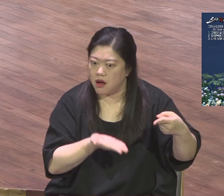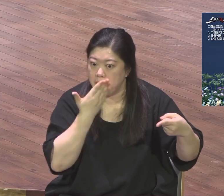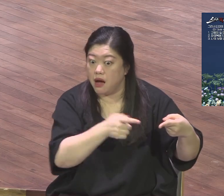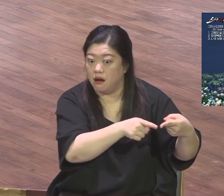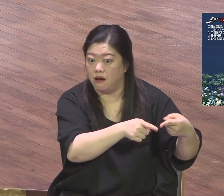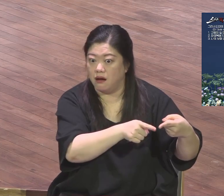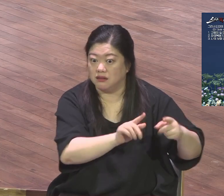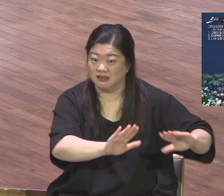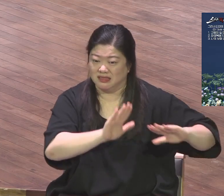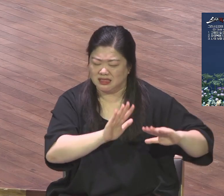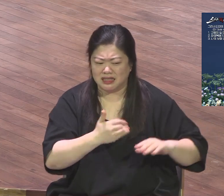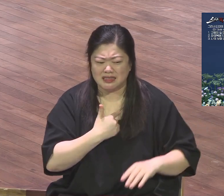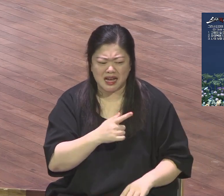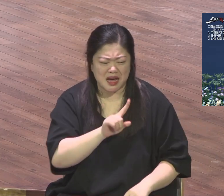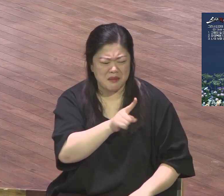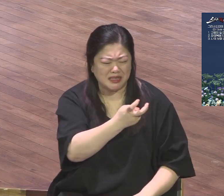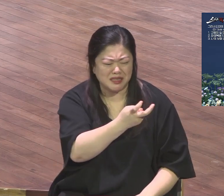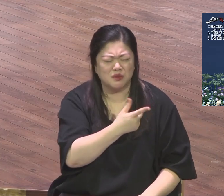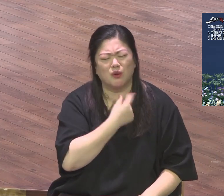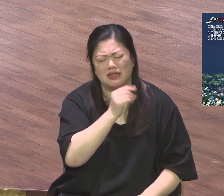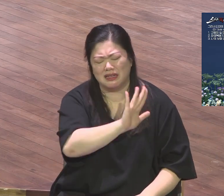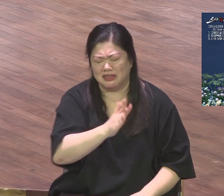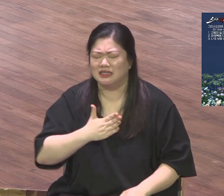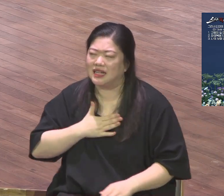어쨌든 100살까지 하나님께 기도를 했어요.